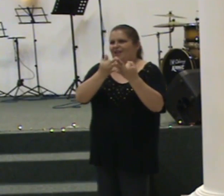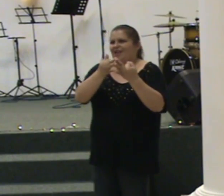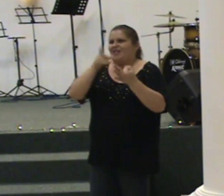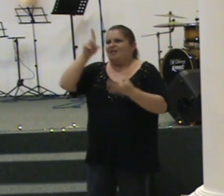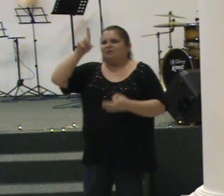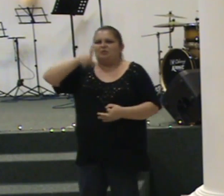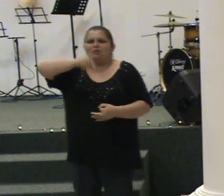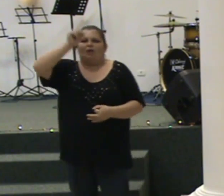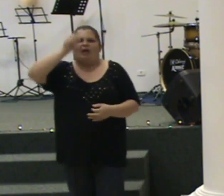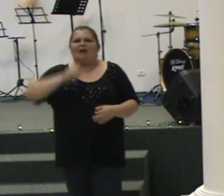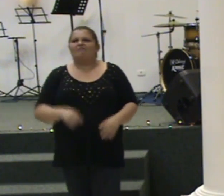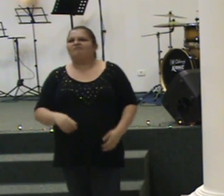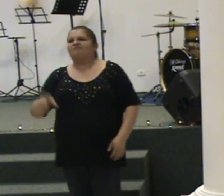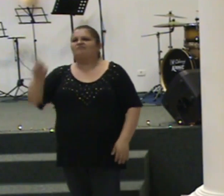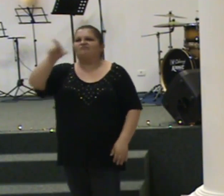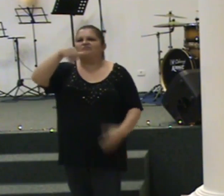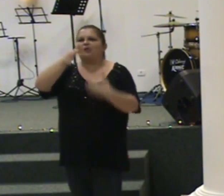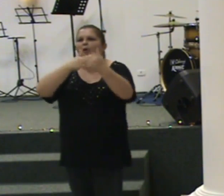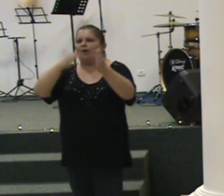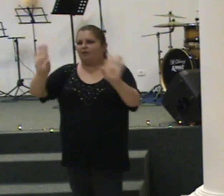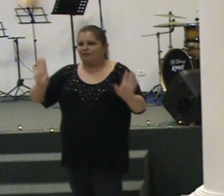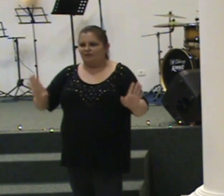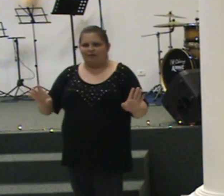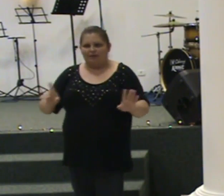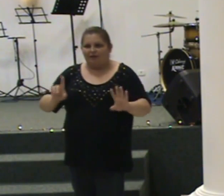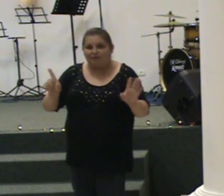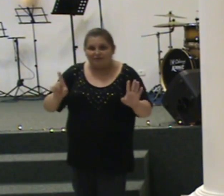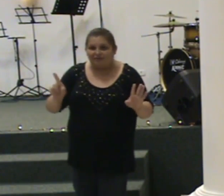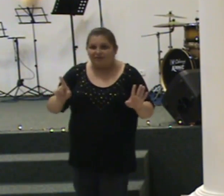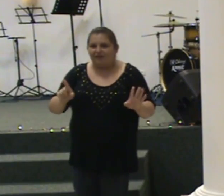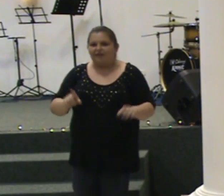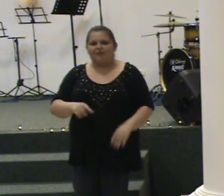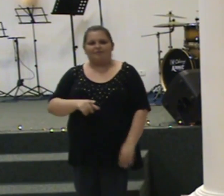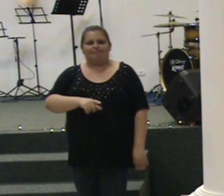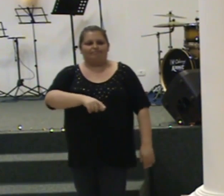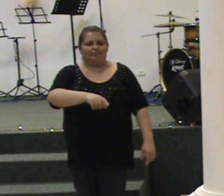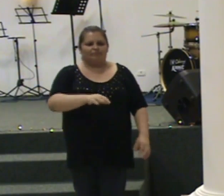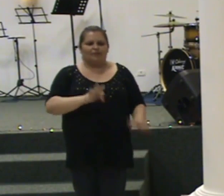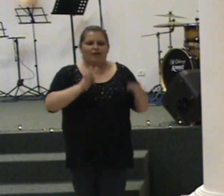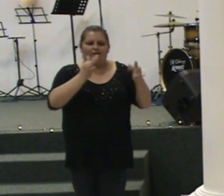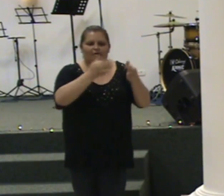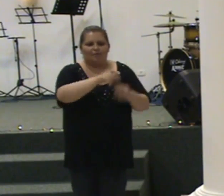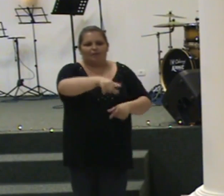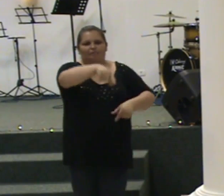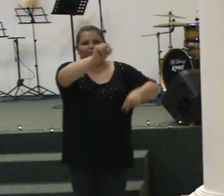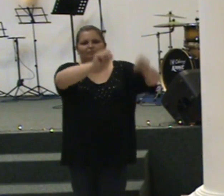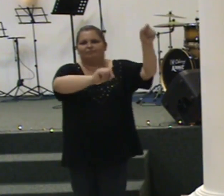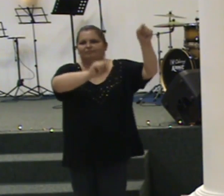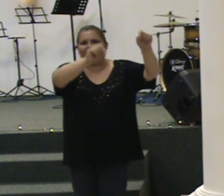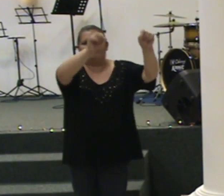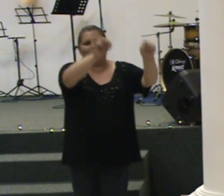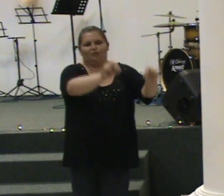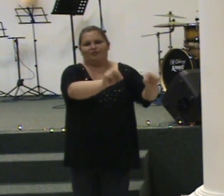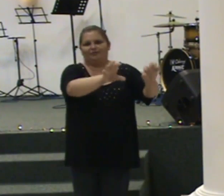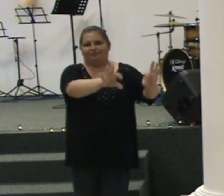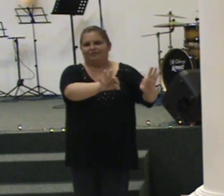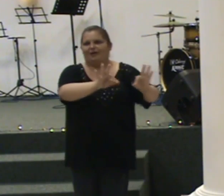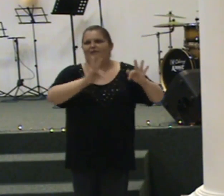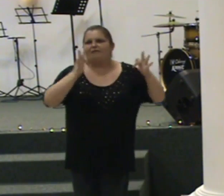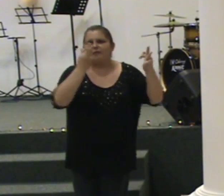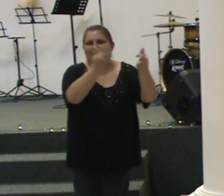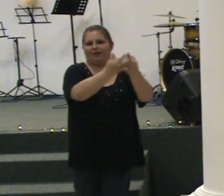pessoa. Como quando ele vem para entrar no nosso coração, ele já te viu. Ele já te escolheu antes de